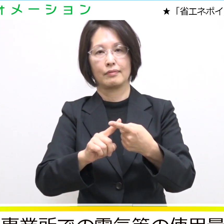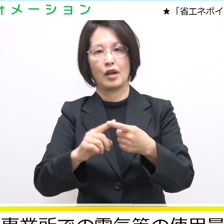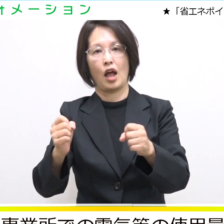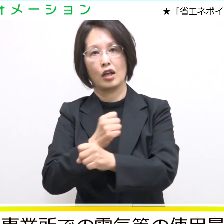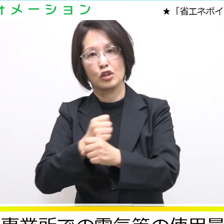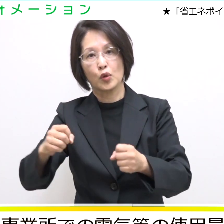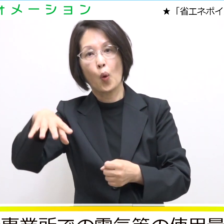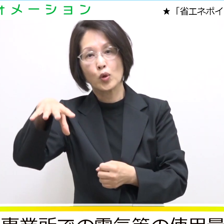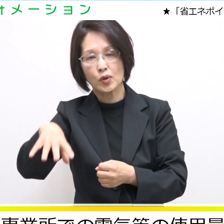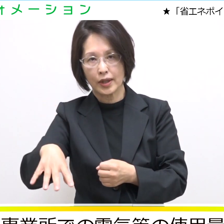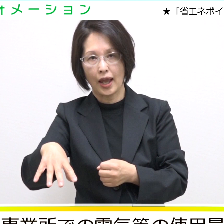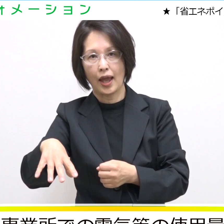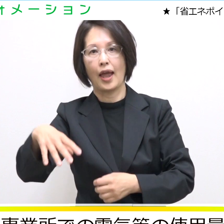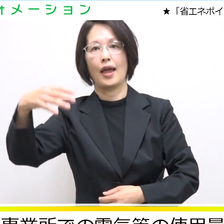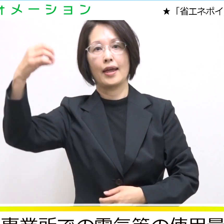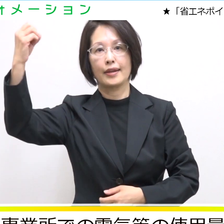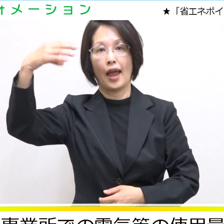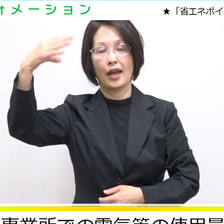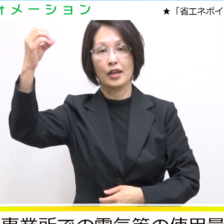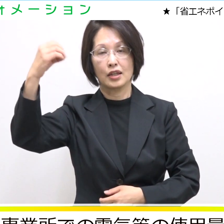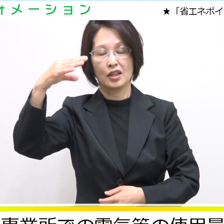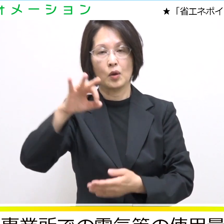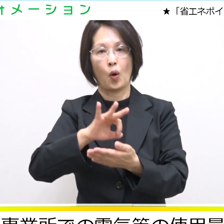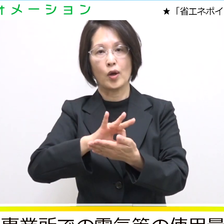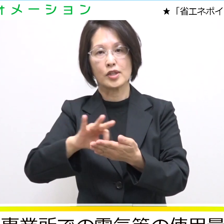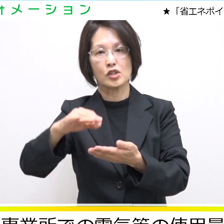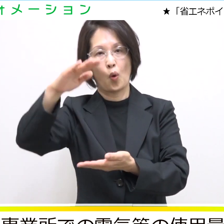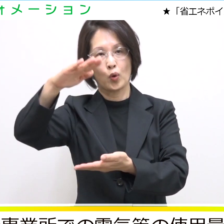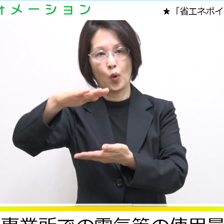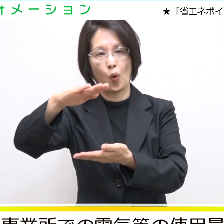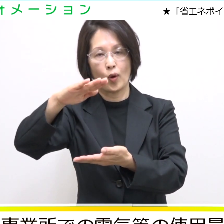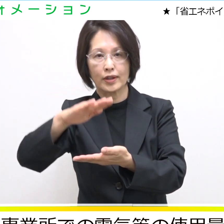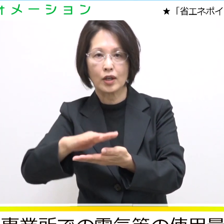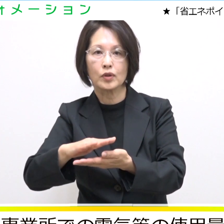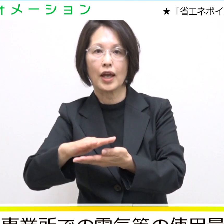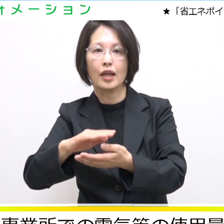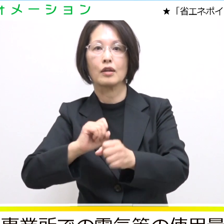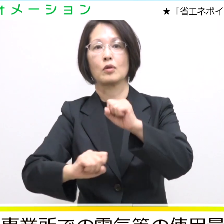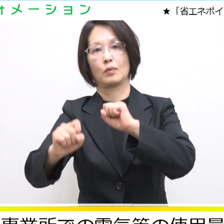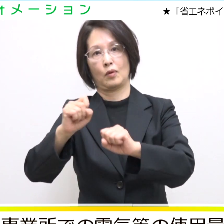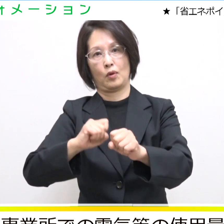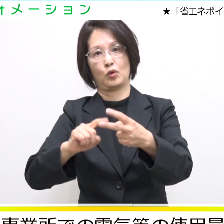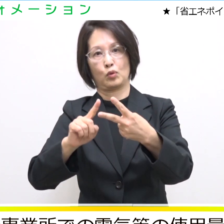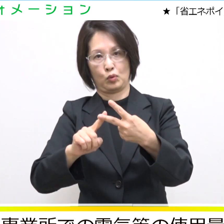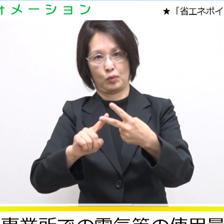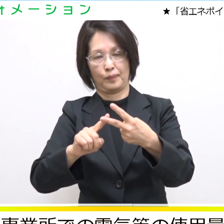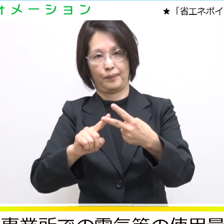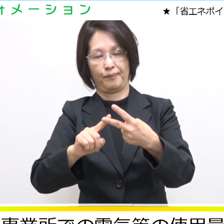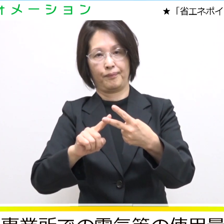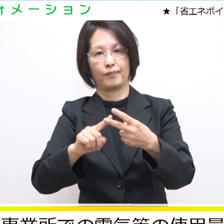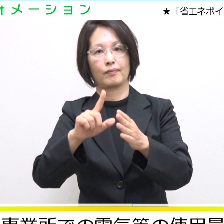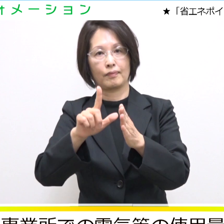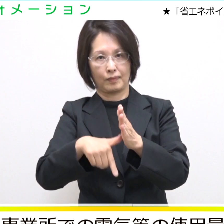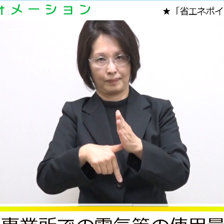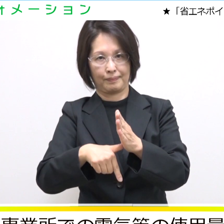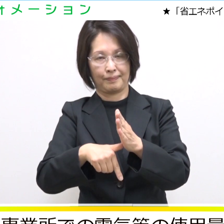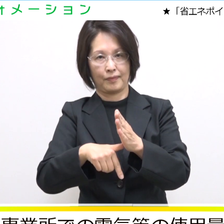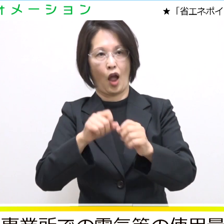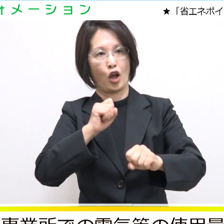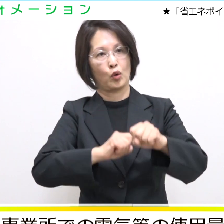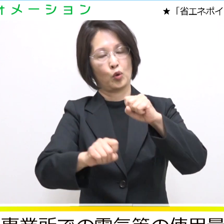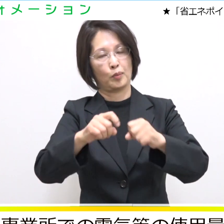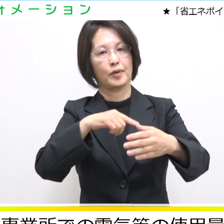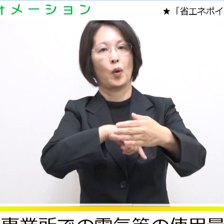だり事業所で電気の使用量削減に取り組むと